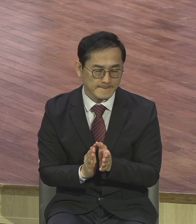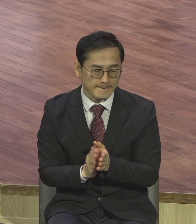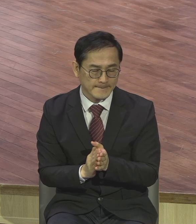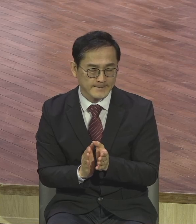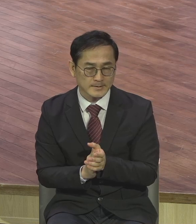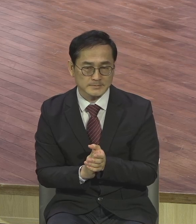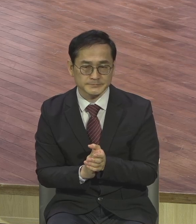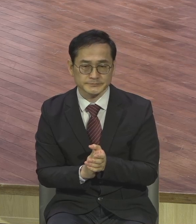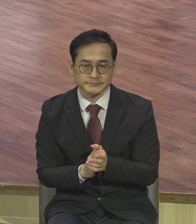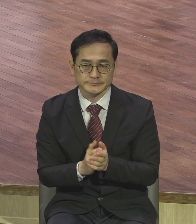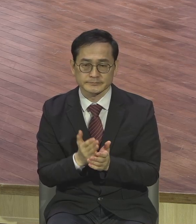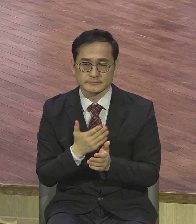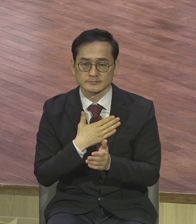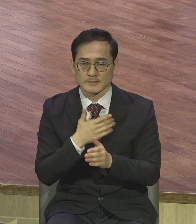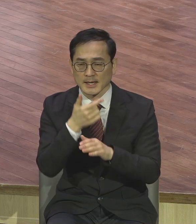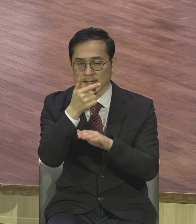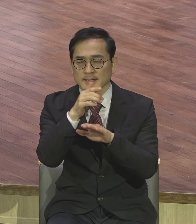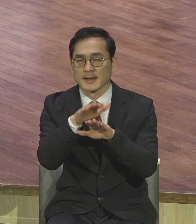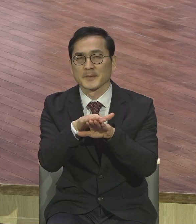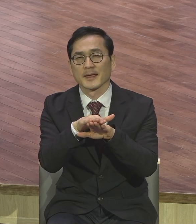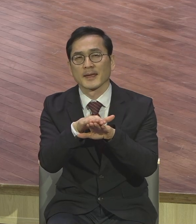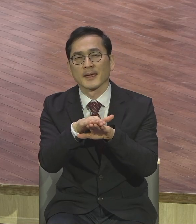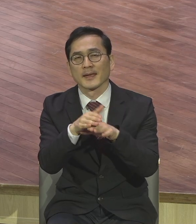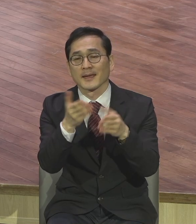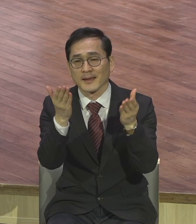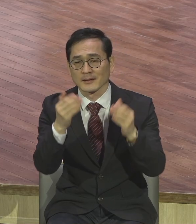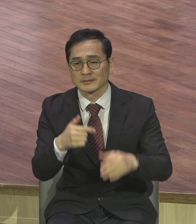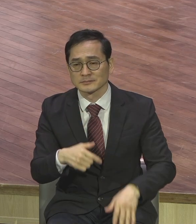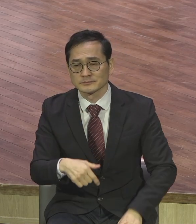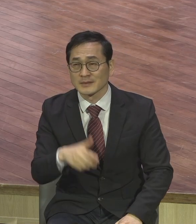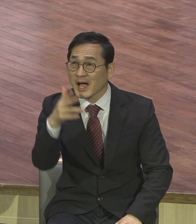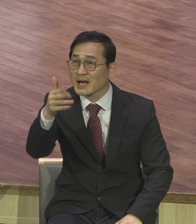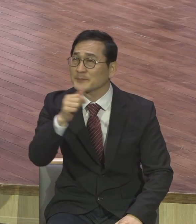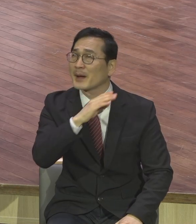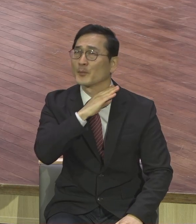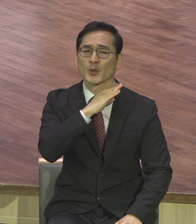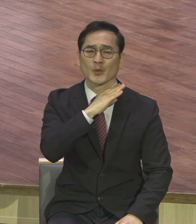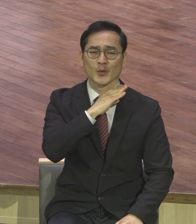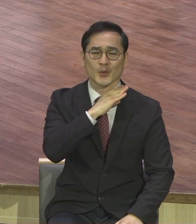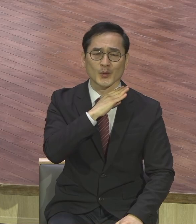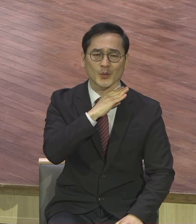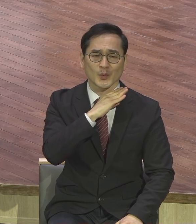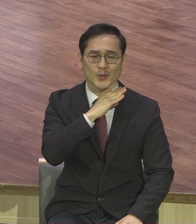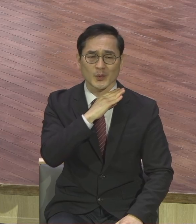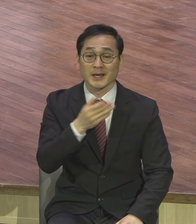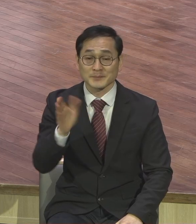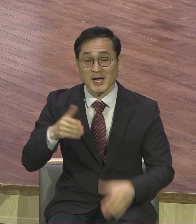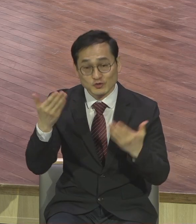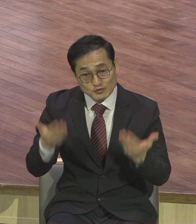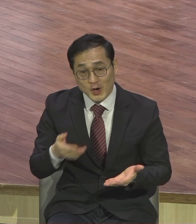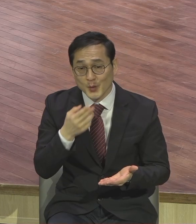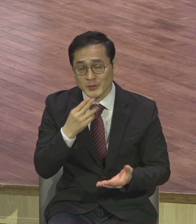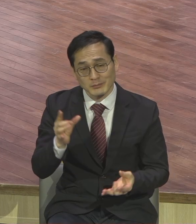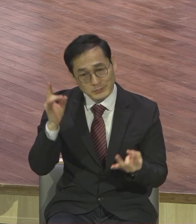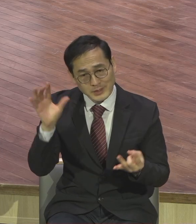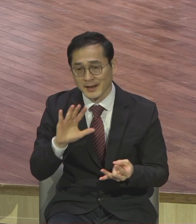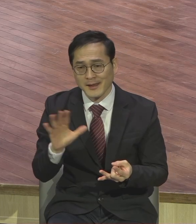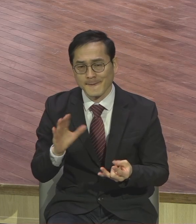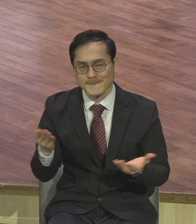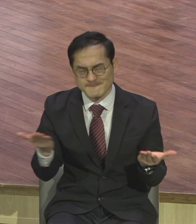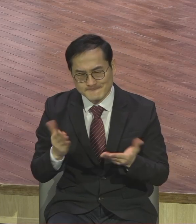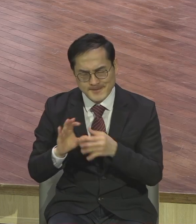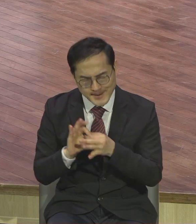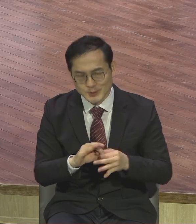나 예배해. 비록 눈에 보이지 않지만은 하나님은 쉬지 않으시고 일하고